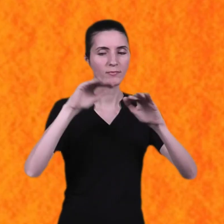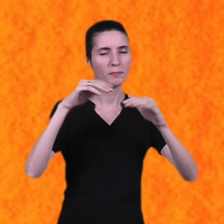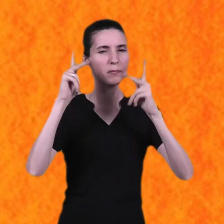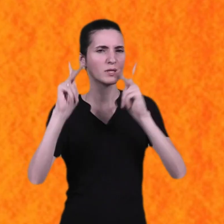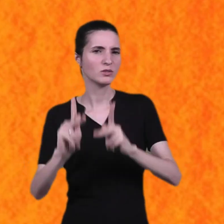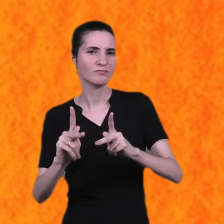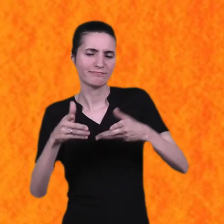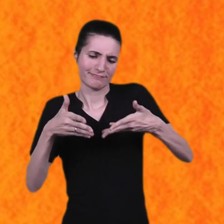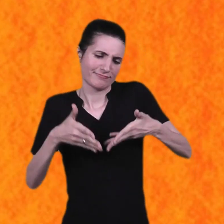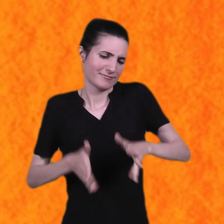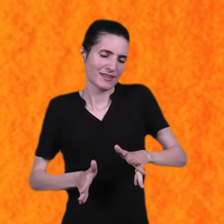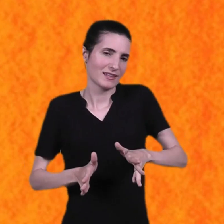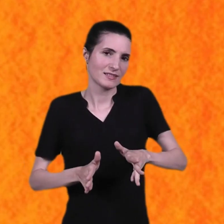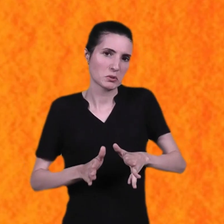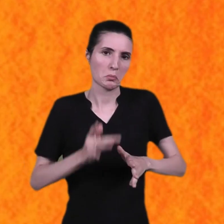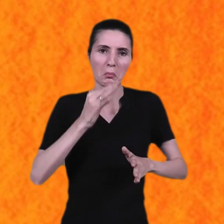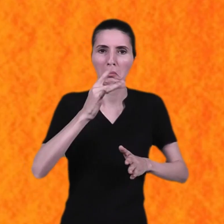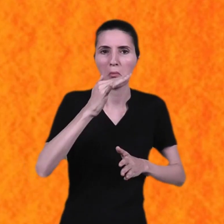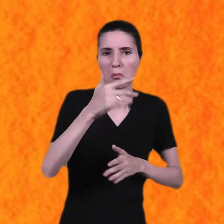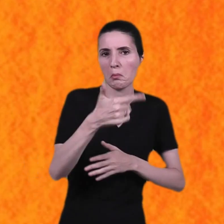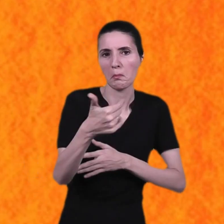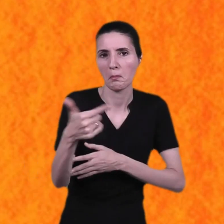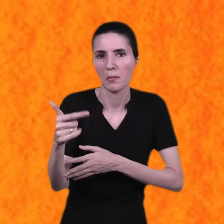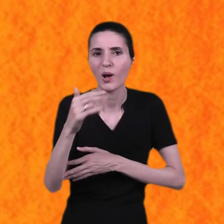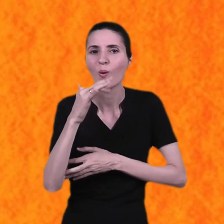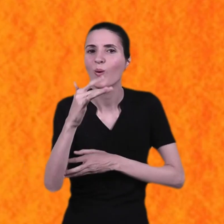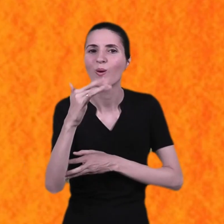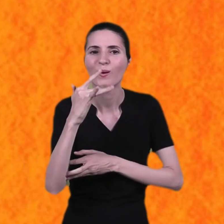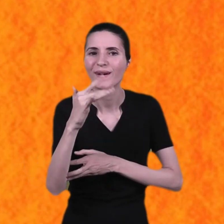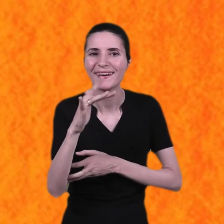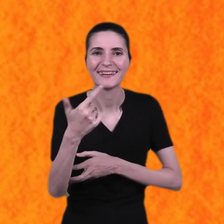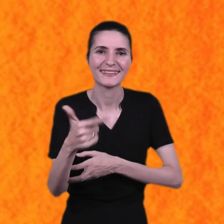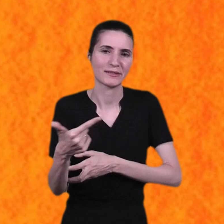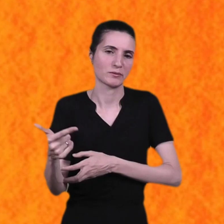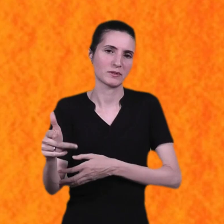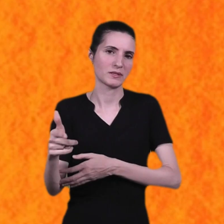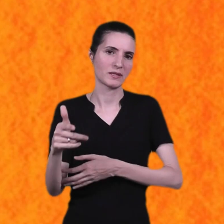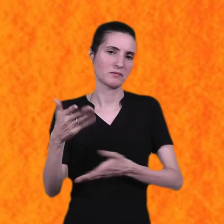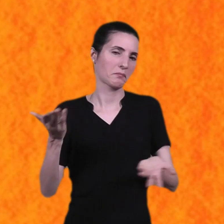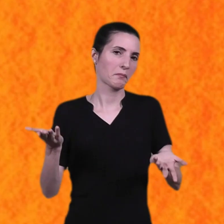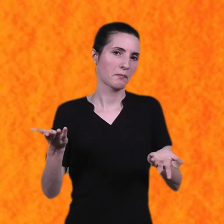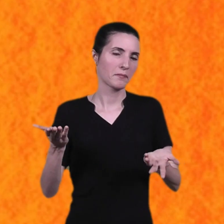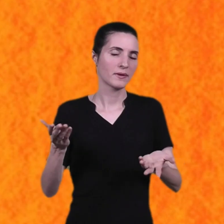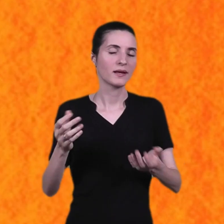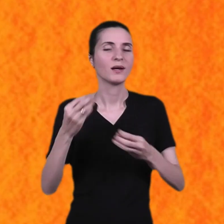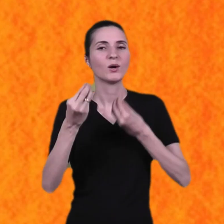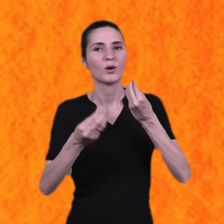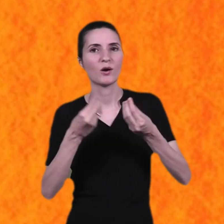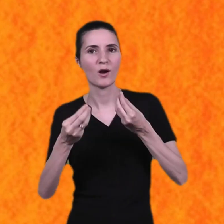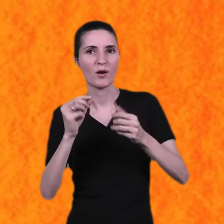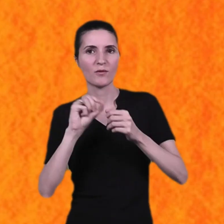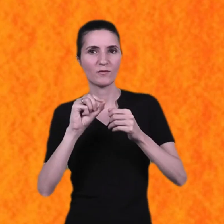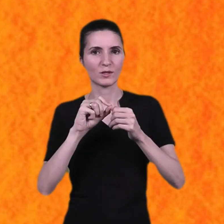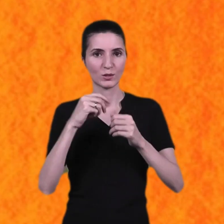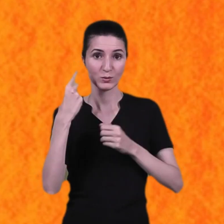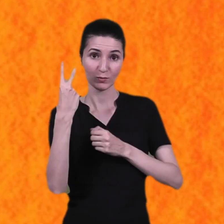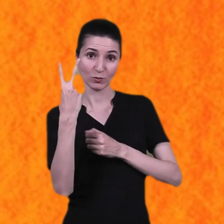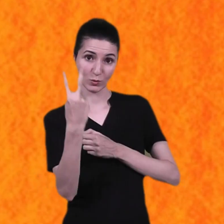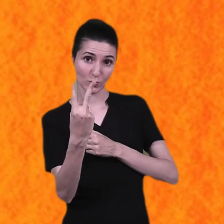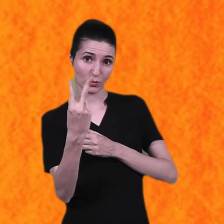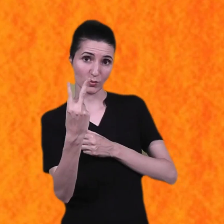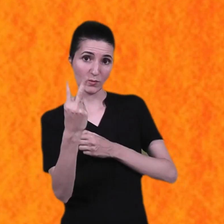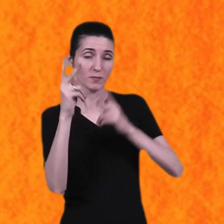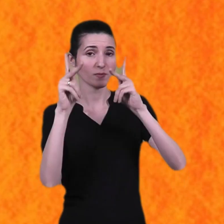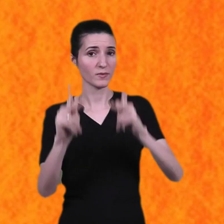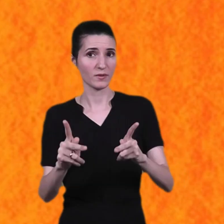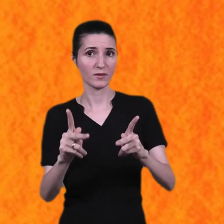pessoa que já, desde que nasceu, não teve, né, a questão da visão presente. Então a gente faz com que todas